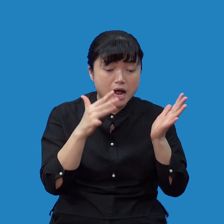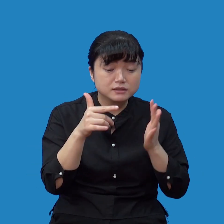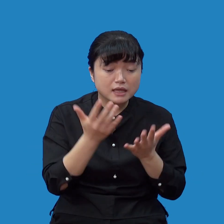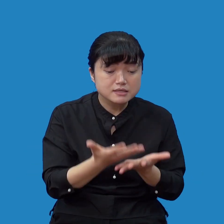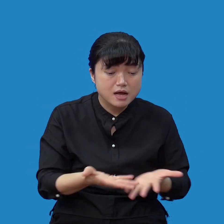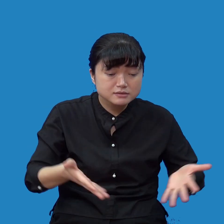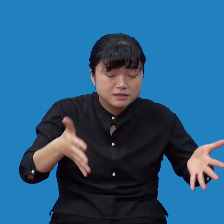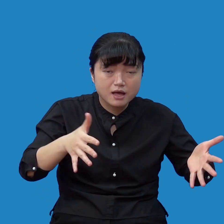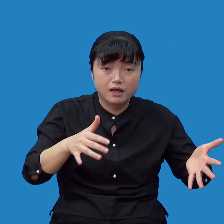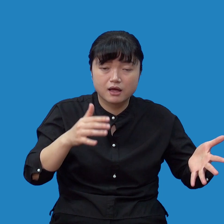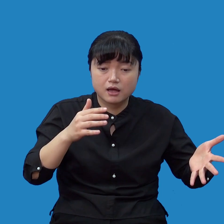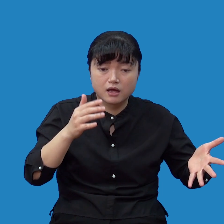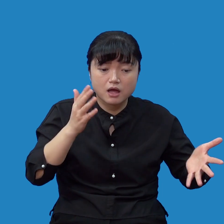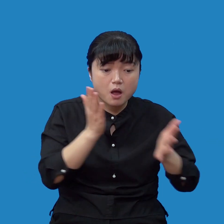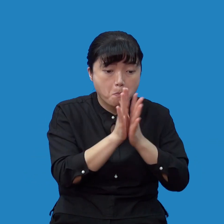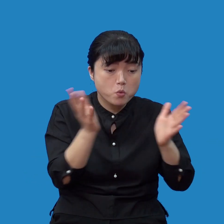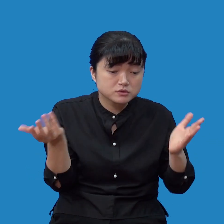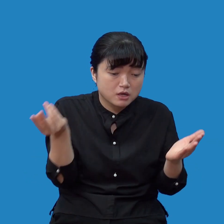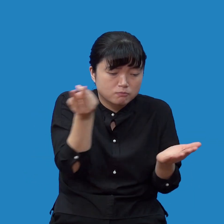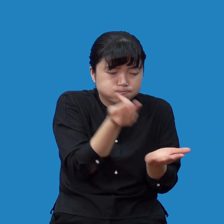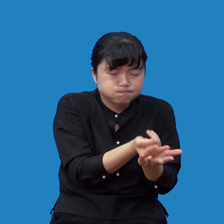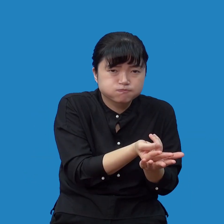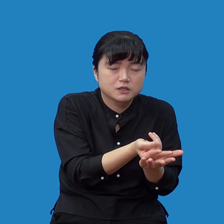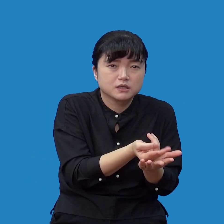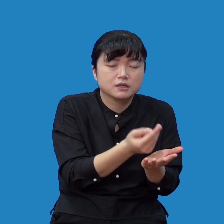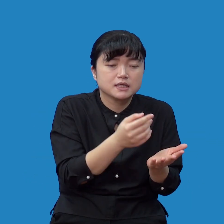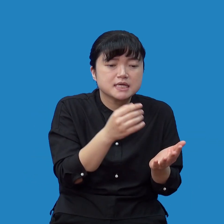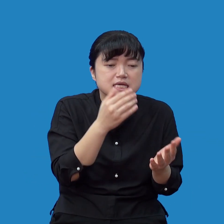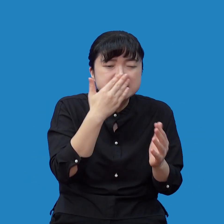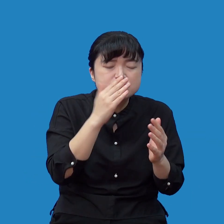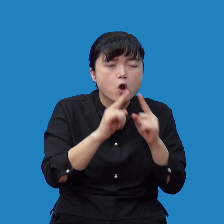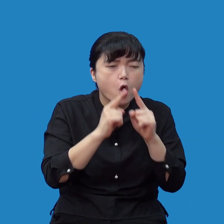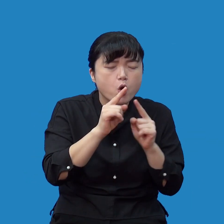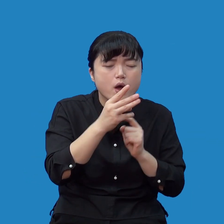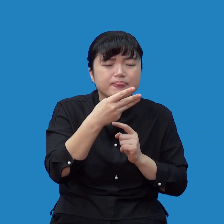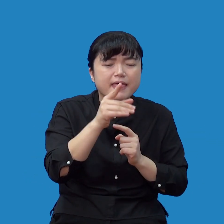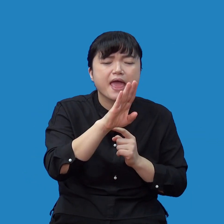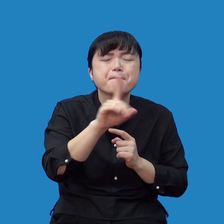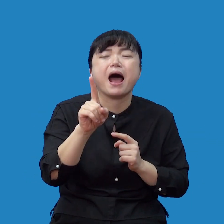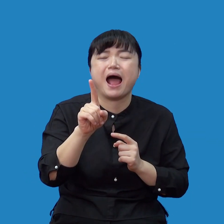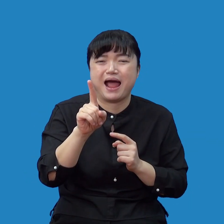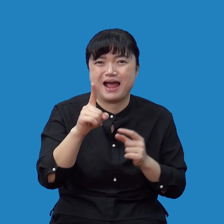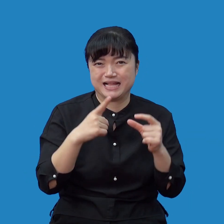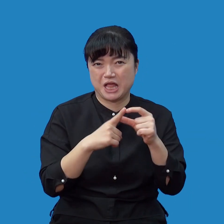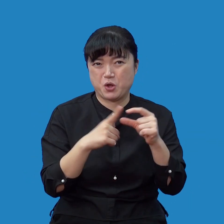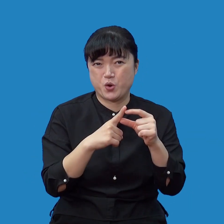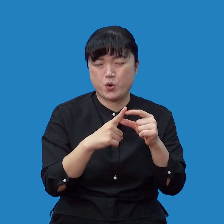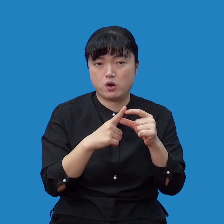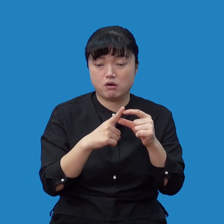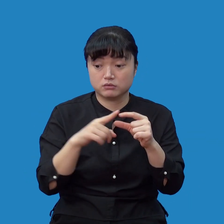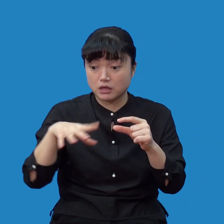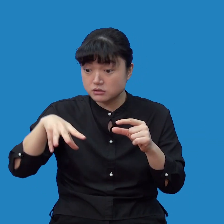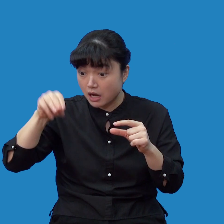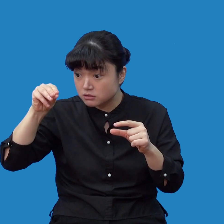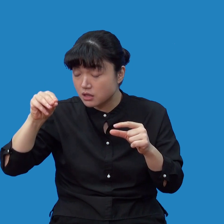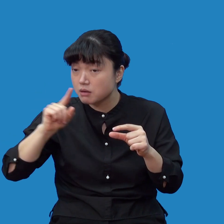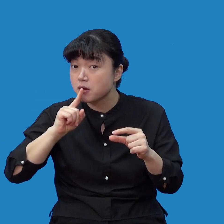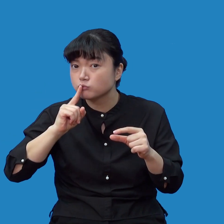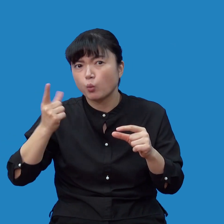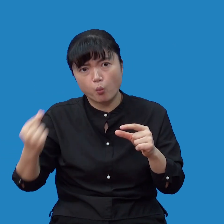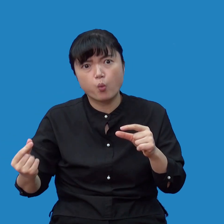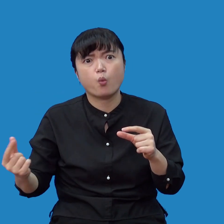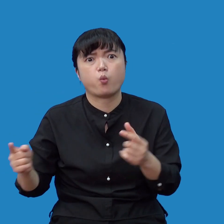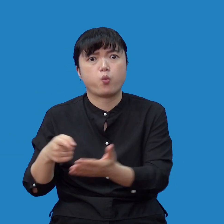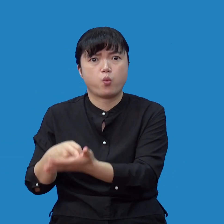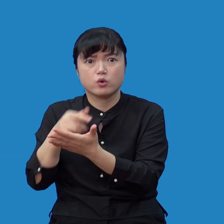갈대 상자, 이게 히브리어로 테바입니다. 이 단어가 창세기에서 동일하게 쓰입니다.